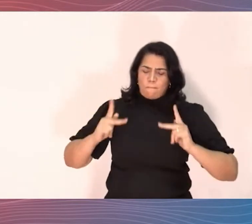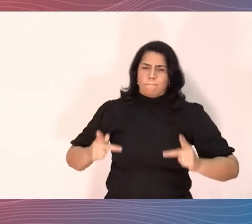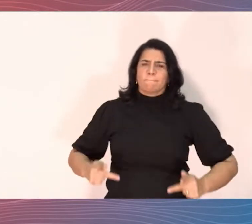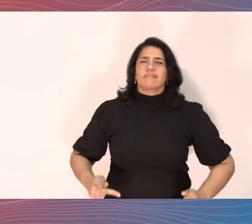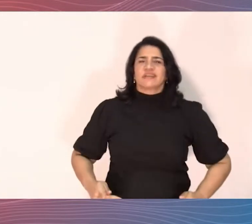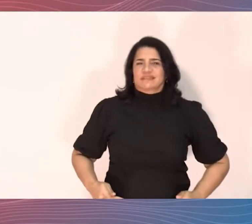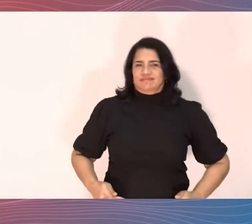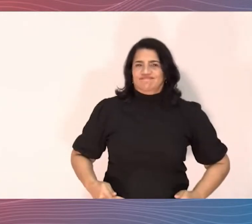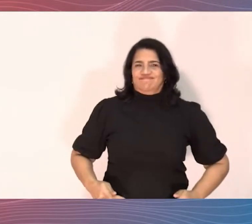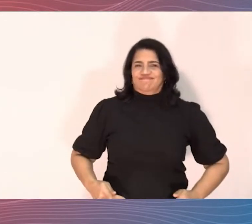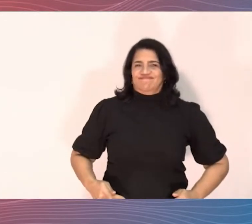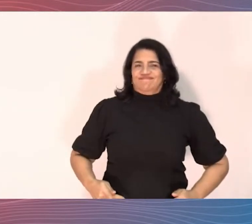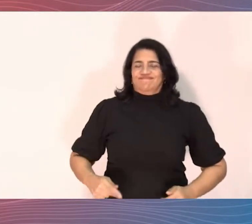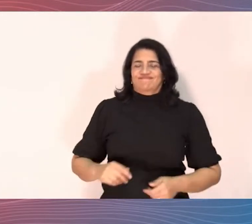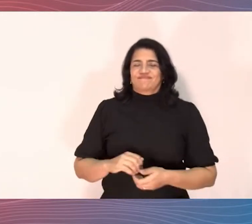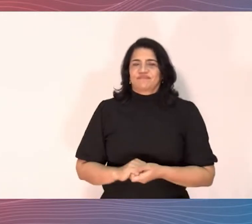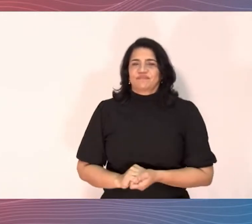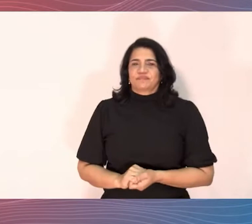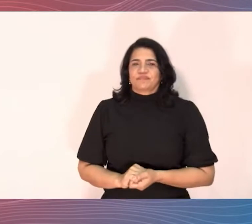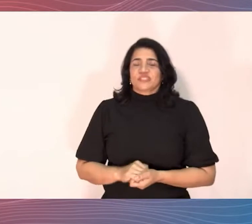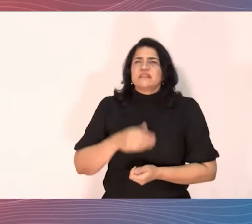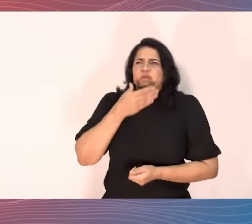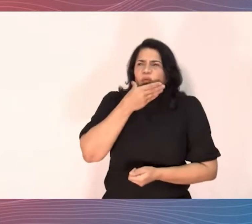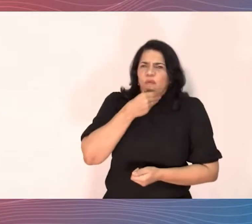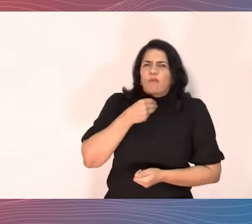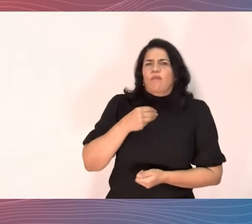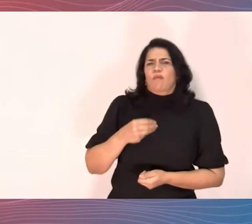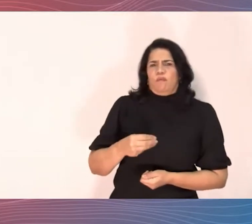criação. Não é?